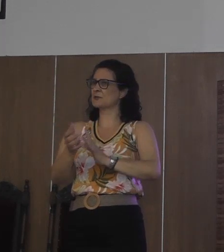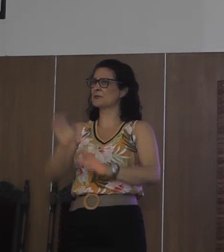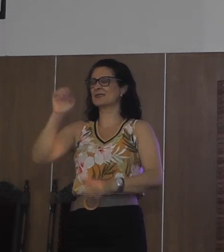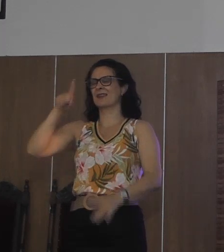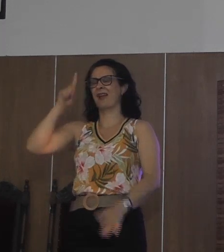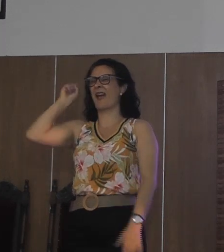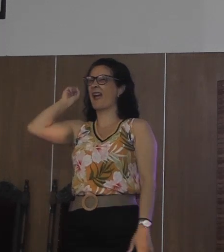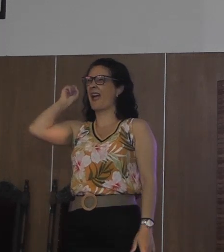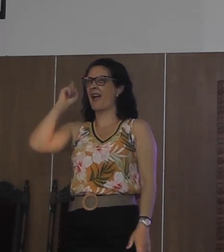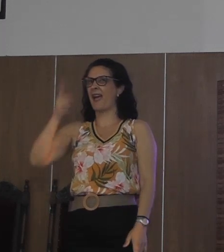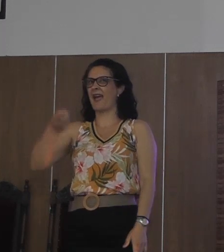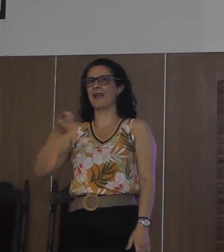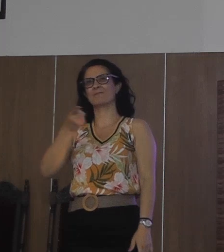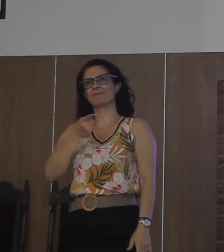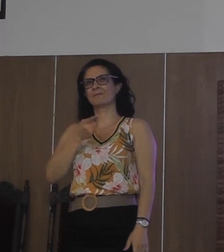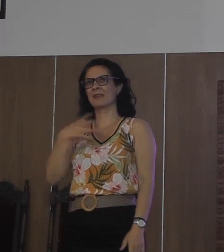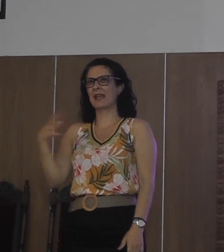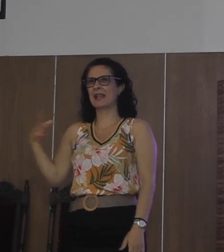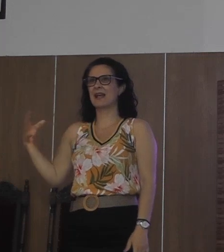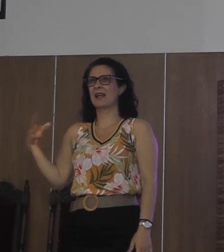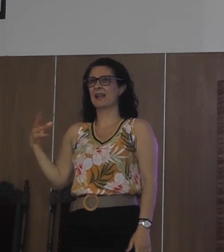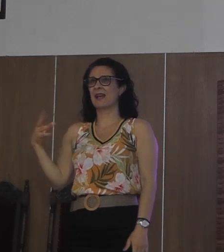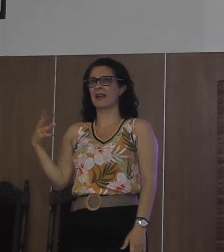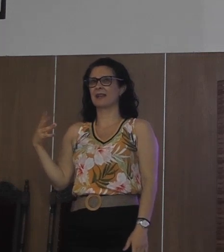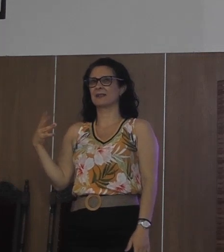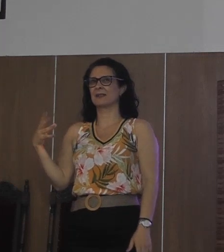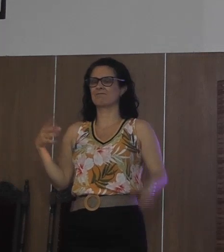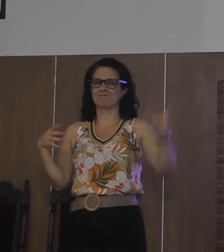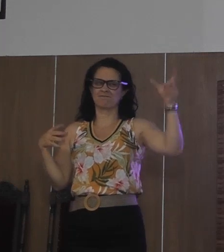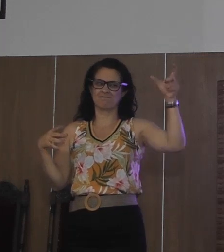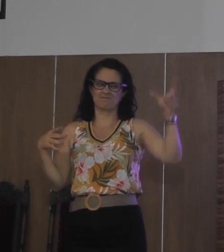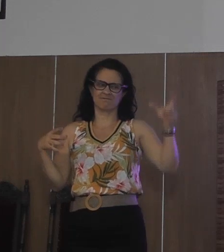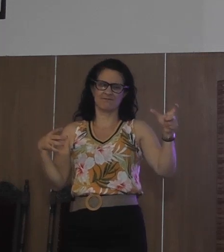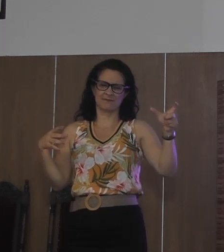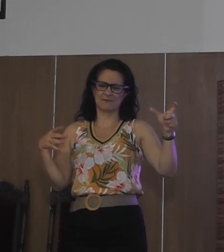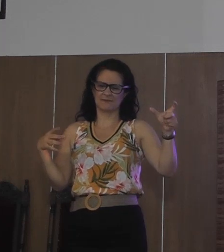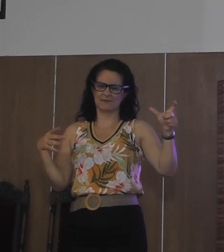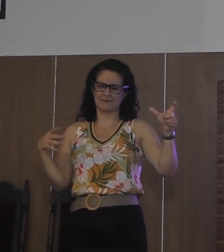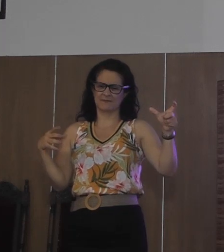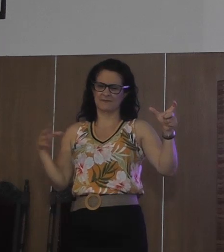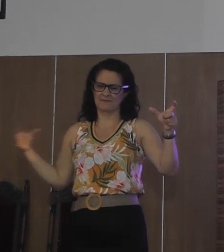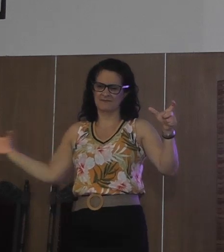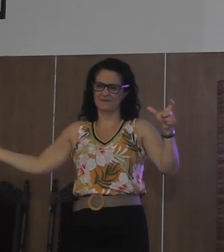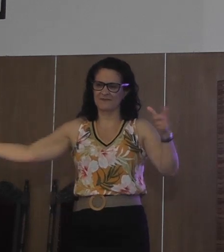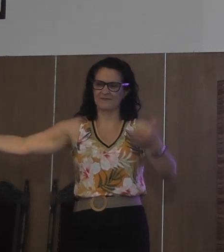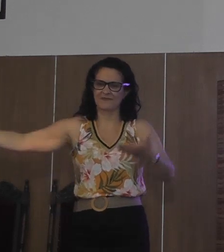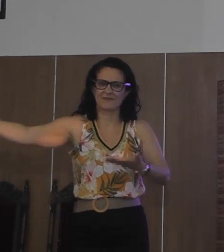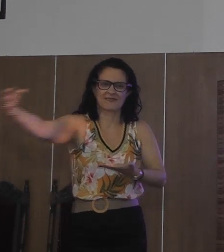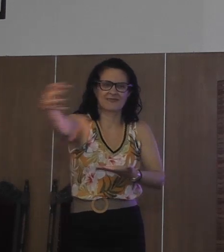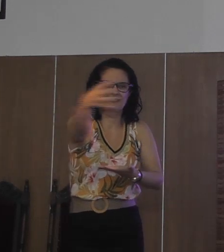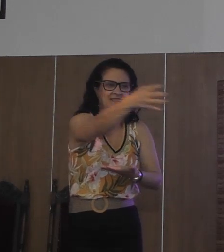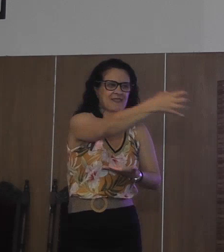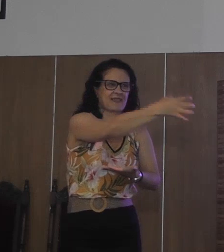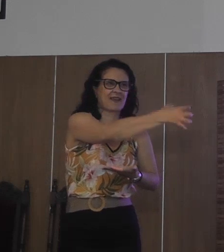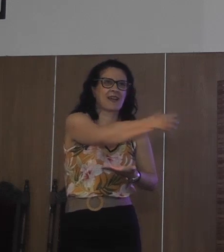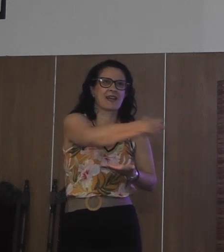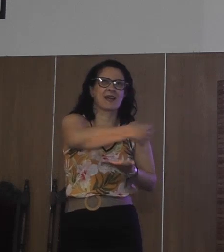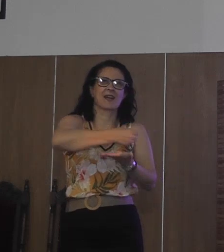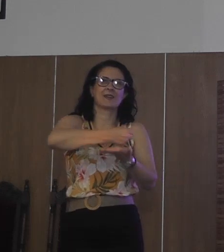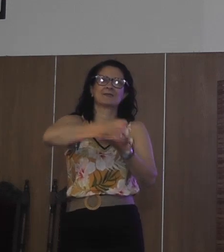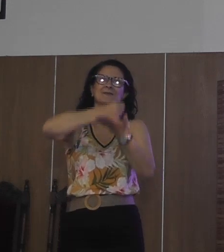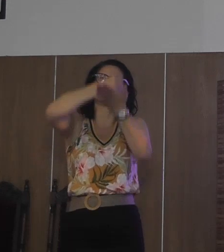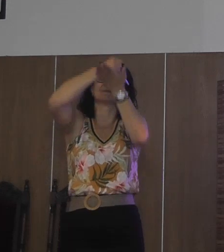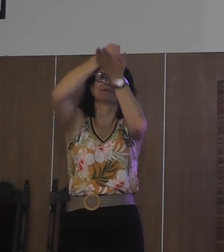ser aquele que vai levar nós, não para dentro da terra prometida, aquela Canaã, mas para dentro da cidade celestial que